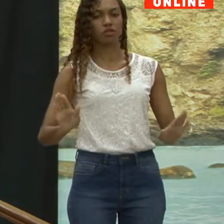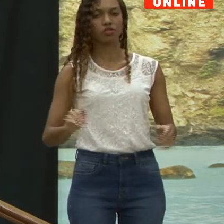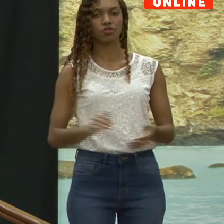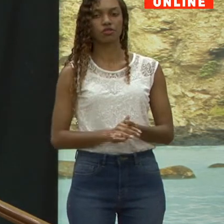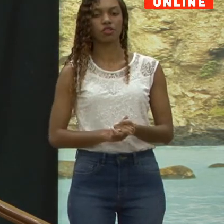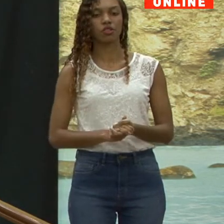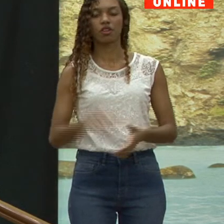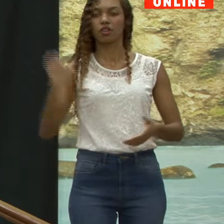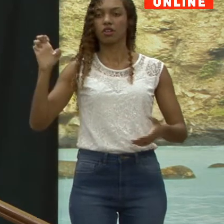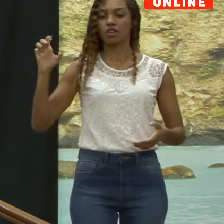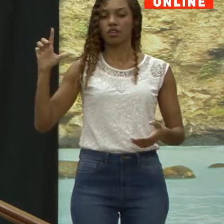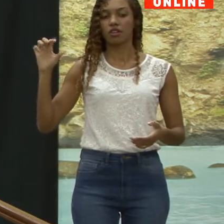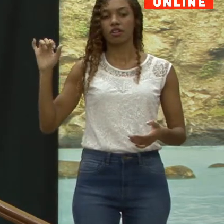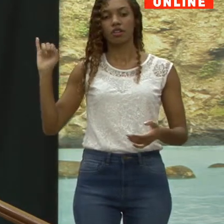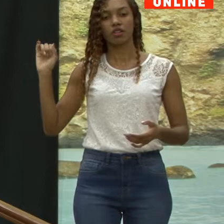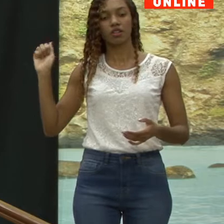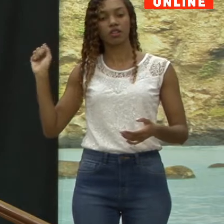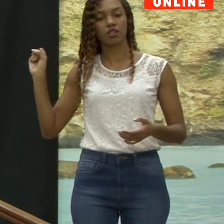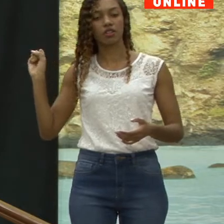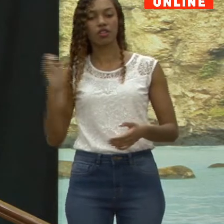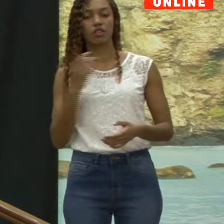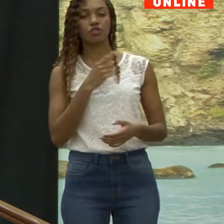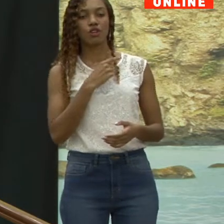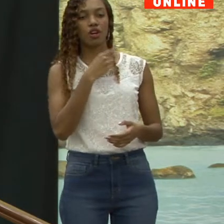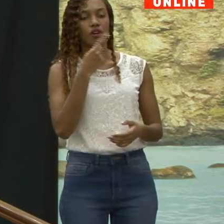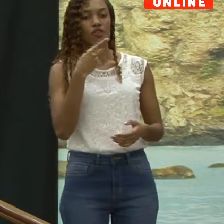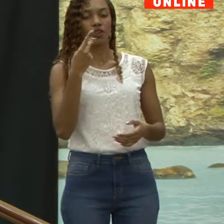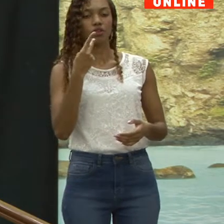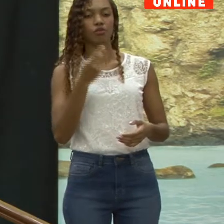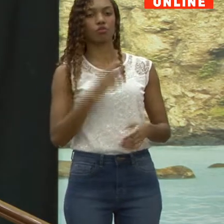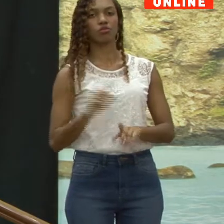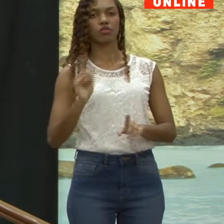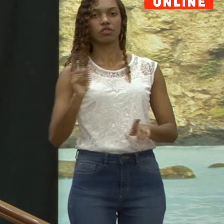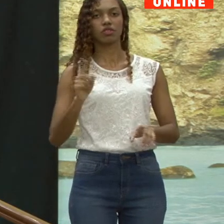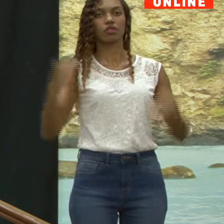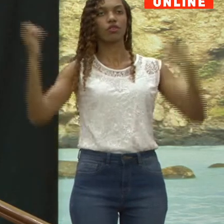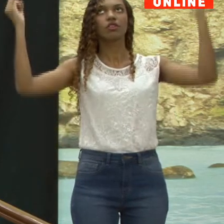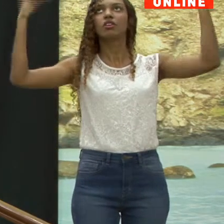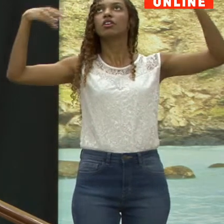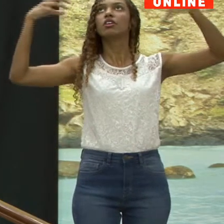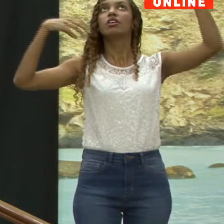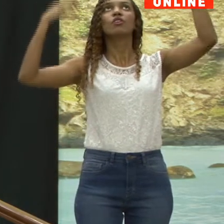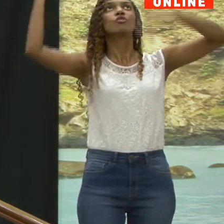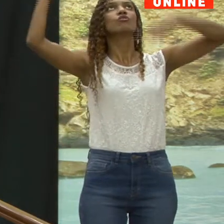vai chover. E só segundo a minha palavra vai chover.